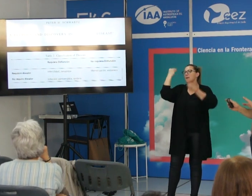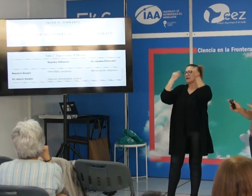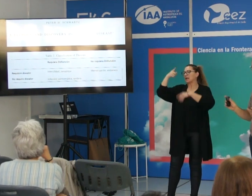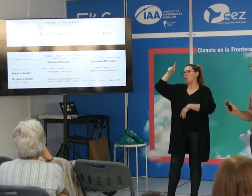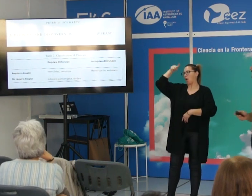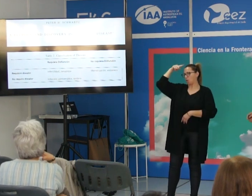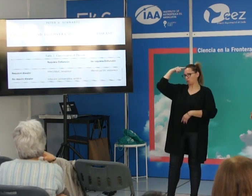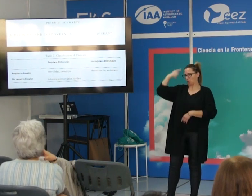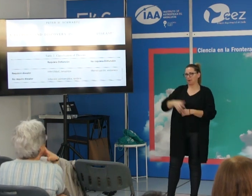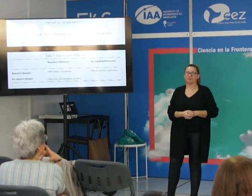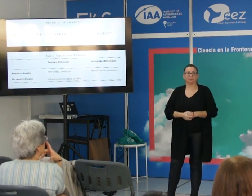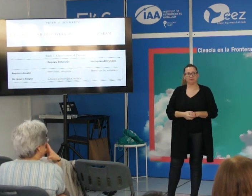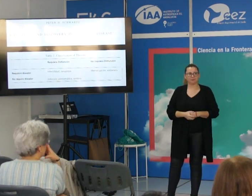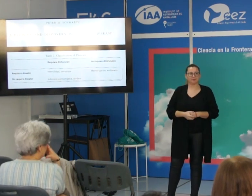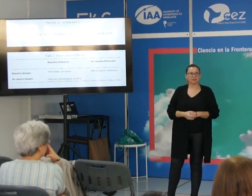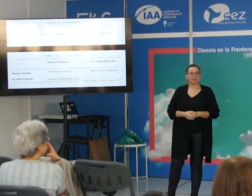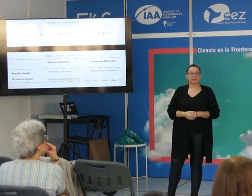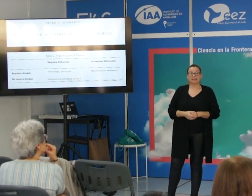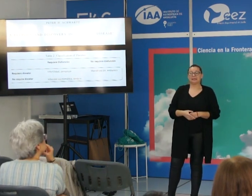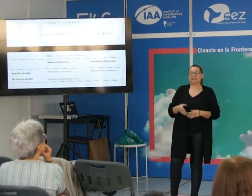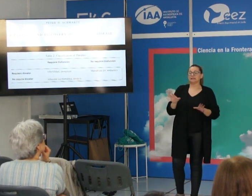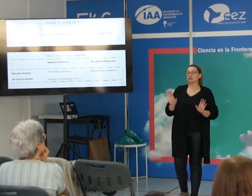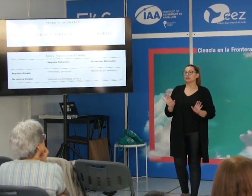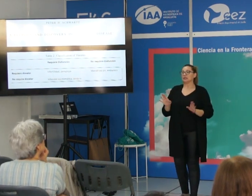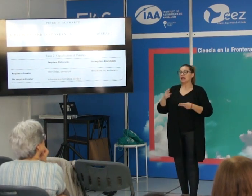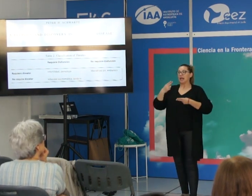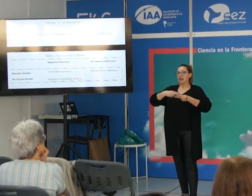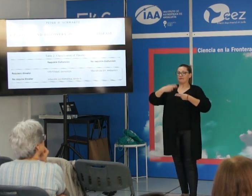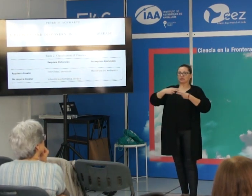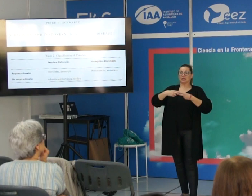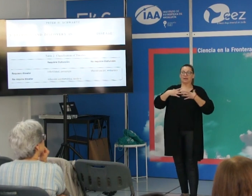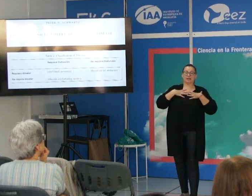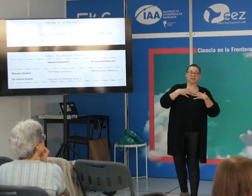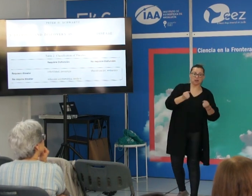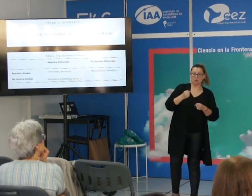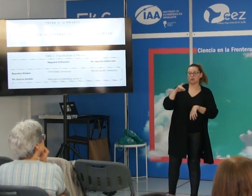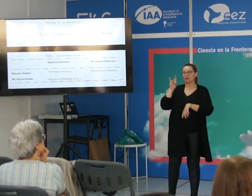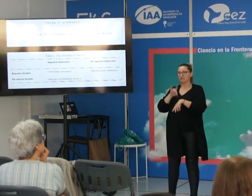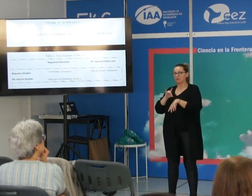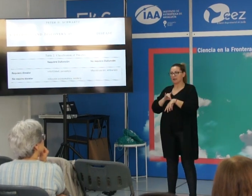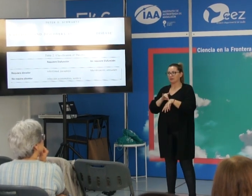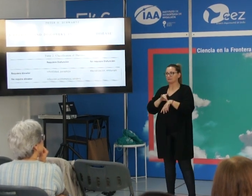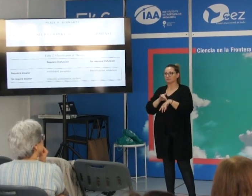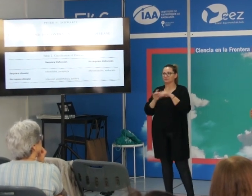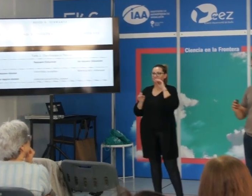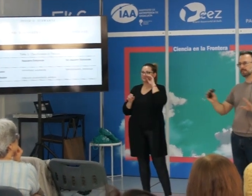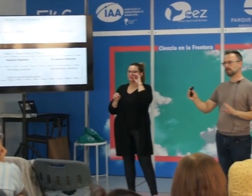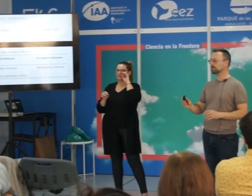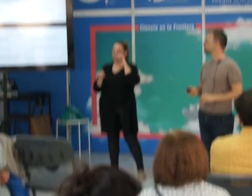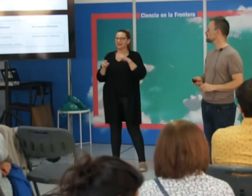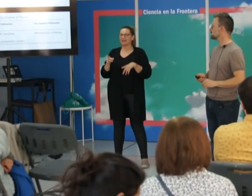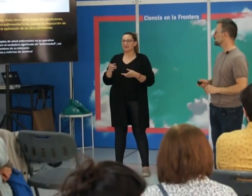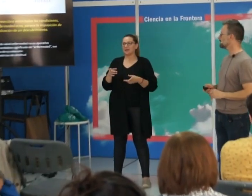Por tanto, la distinción, al menos en la frontera de salud y enfermedad, es un poquito más compleja que simplemente